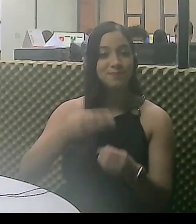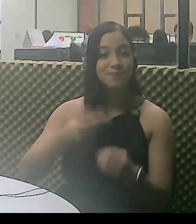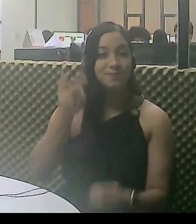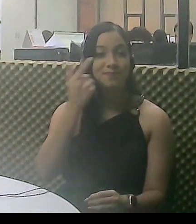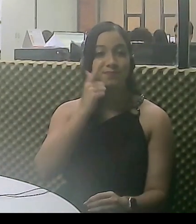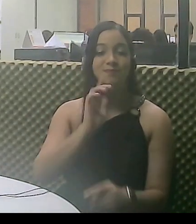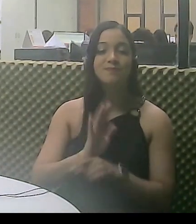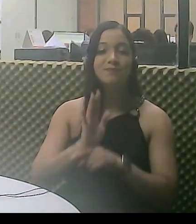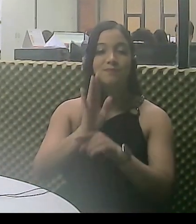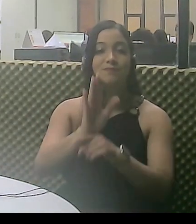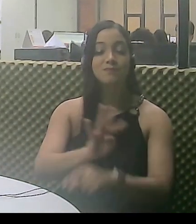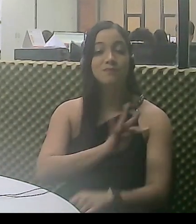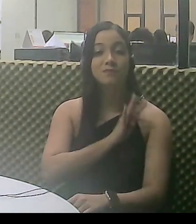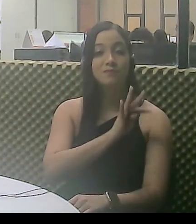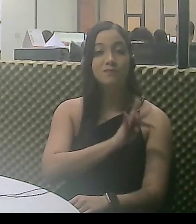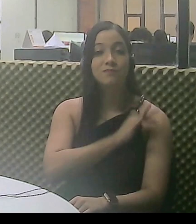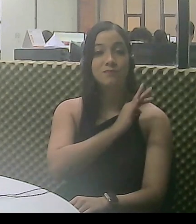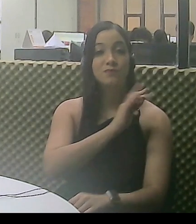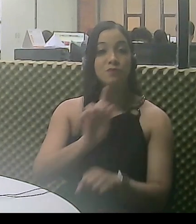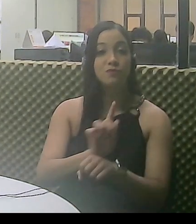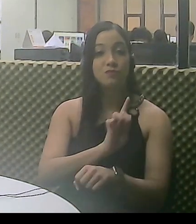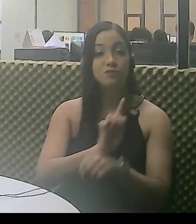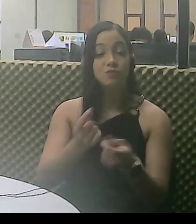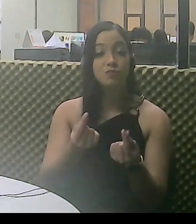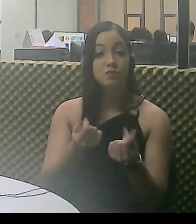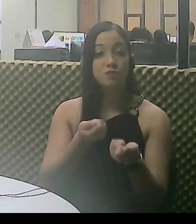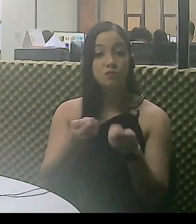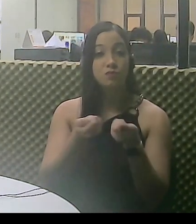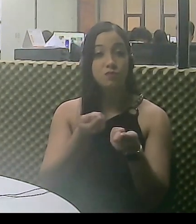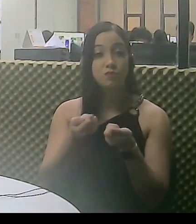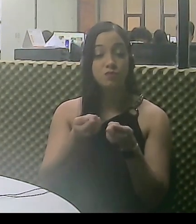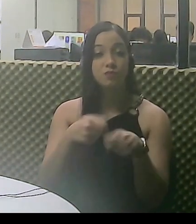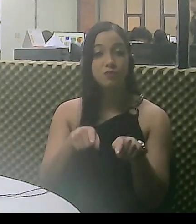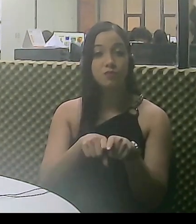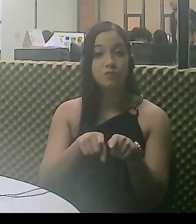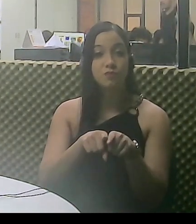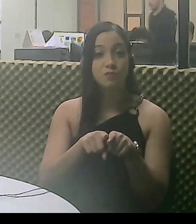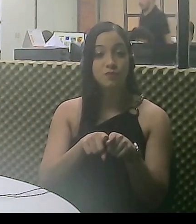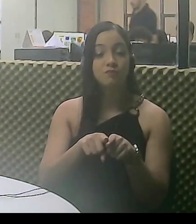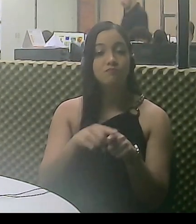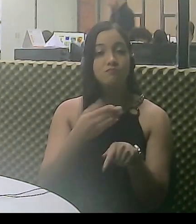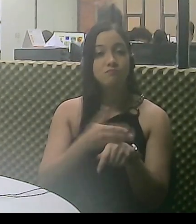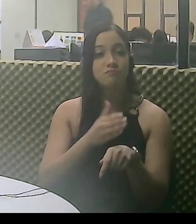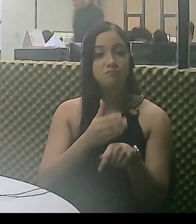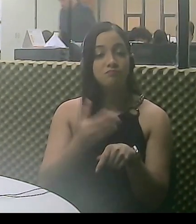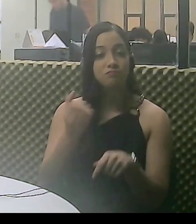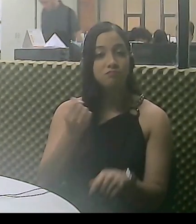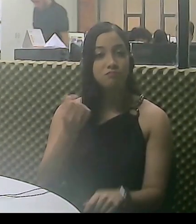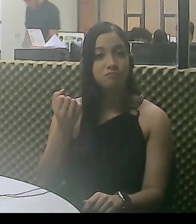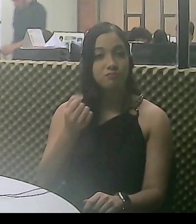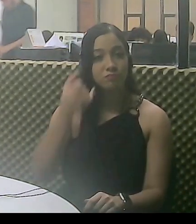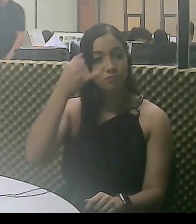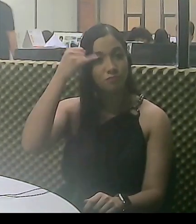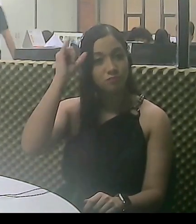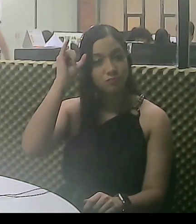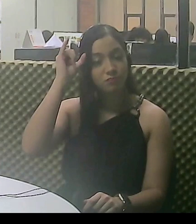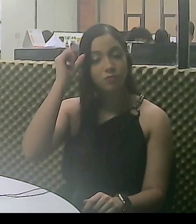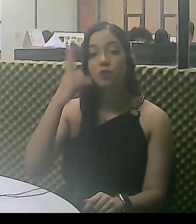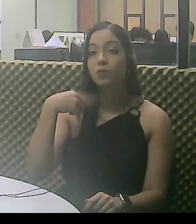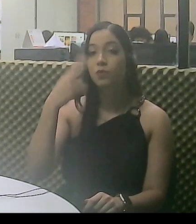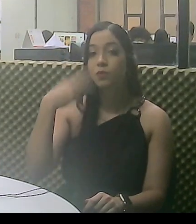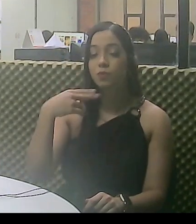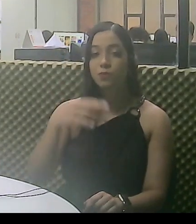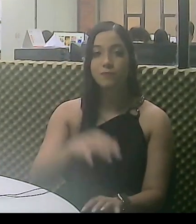receberão assistência técnica em gestão econômica financeira, boas práticas agropecuárias e manejo